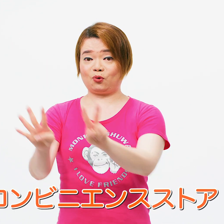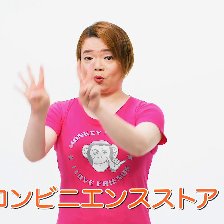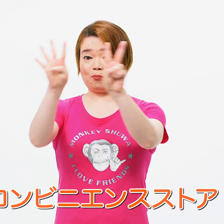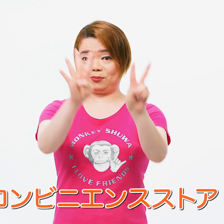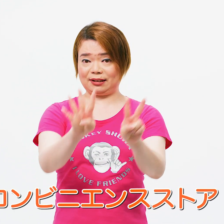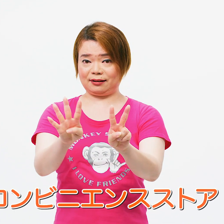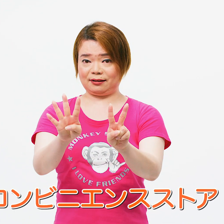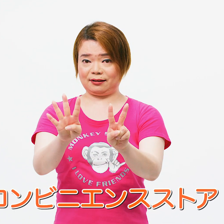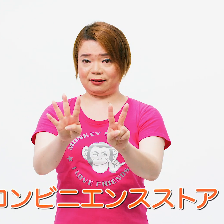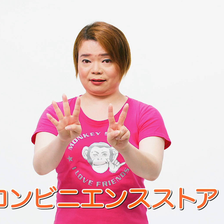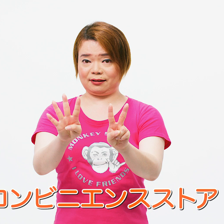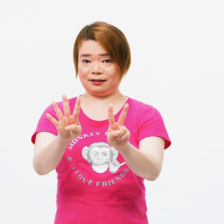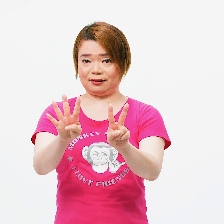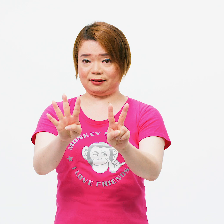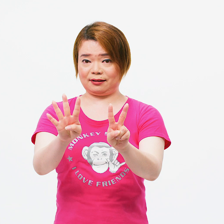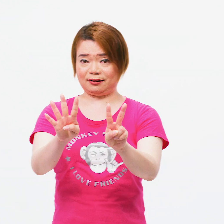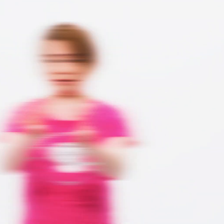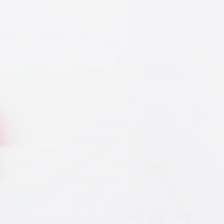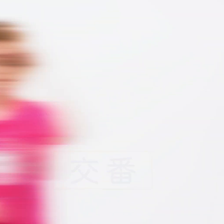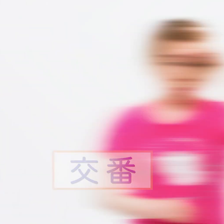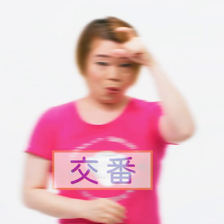コンビニエンスストア。